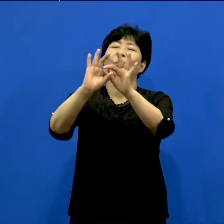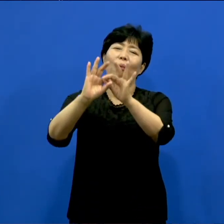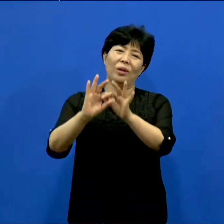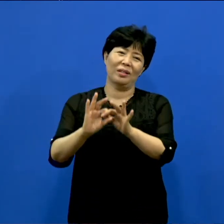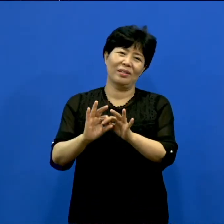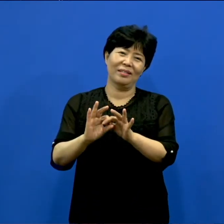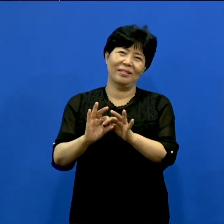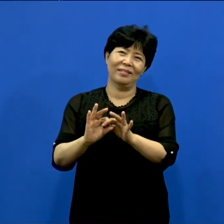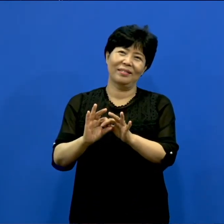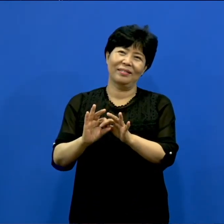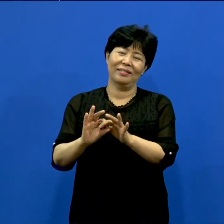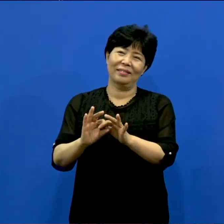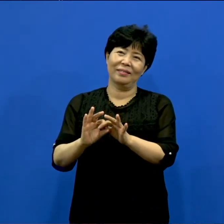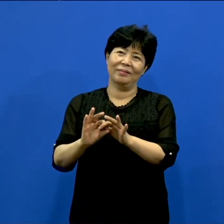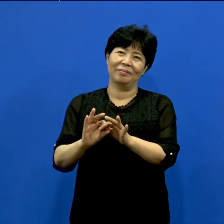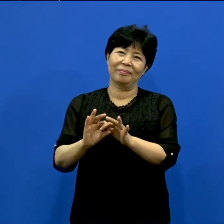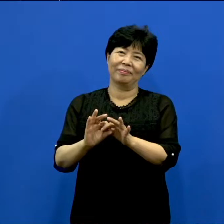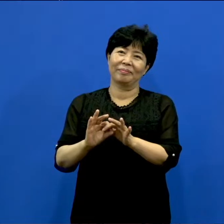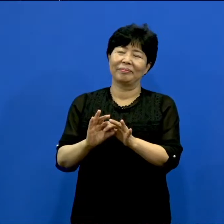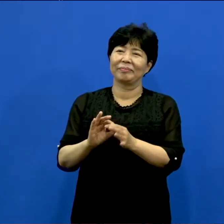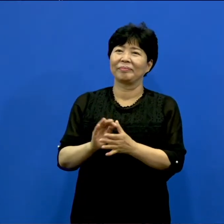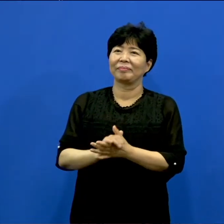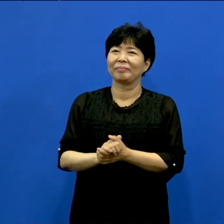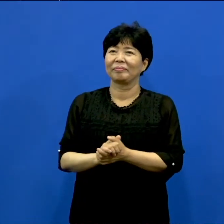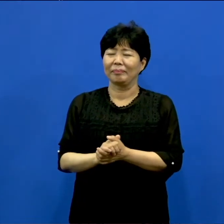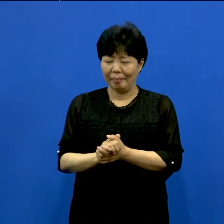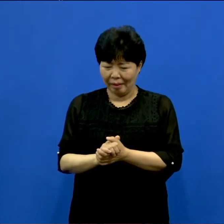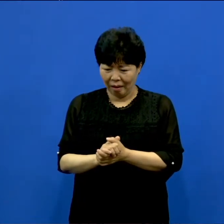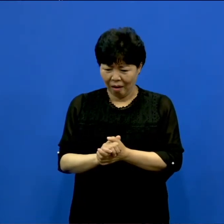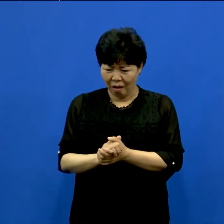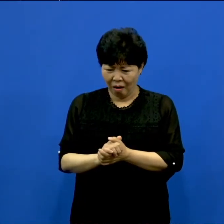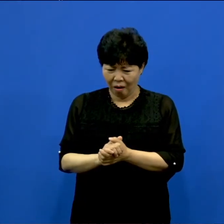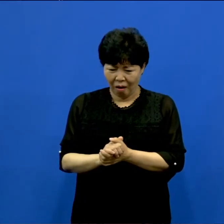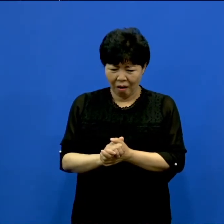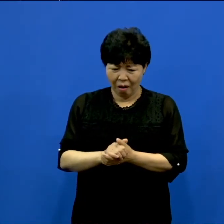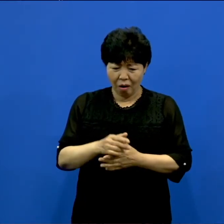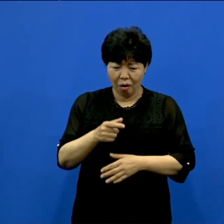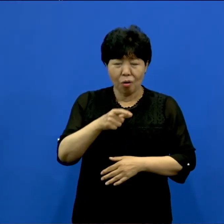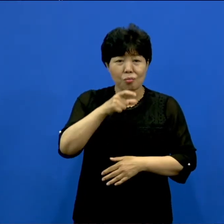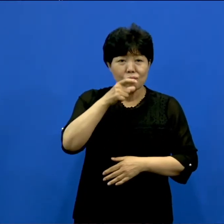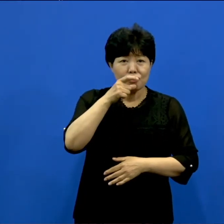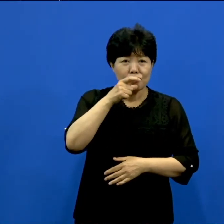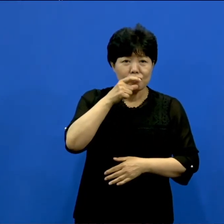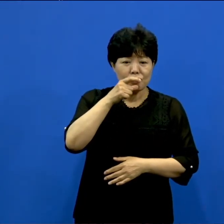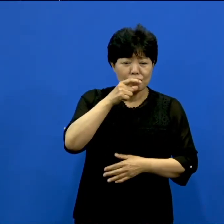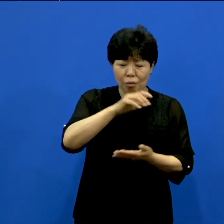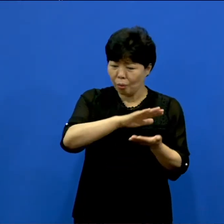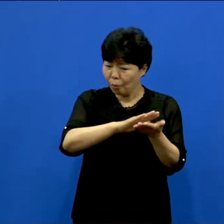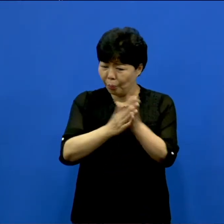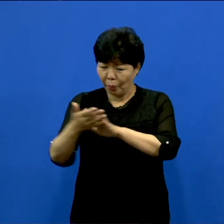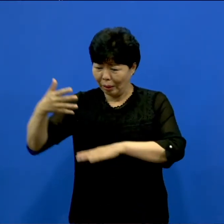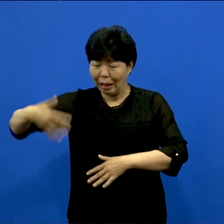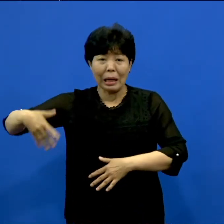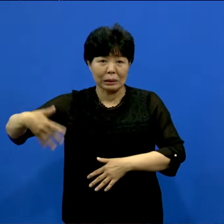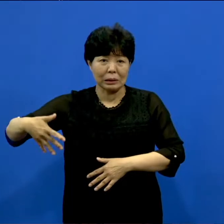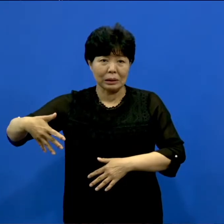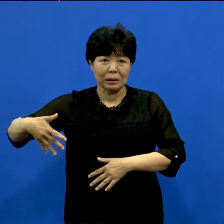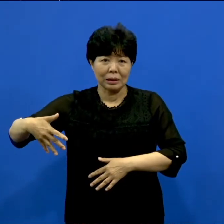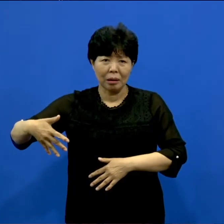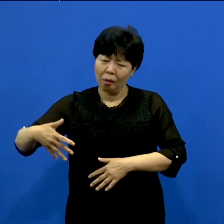일어날 일이 아직 일어나지 않았을 때에는 긴장감이 있는 거예요. 이 자칫하면 물이 그대로 갖다 줬을 때는 뺨 맞을